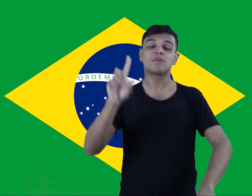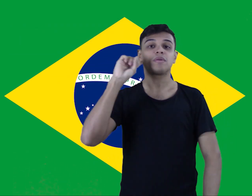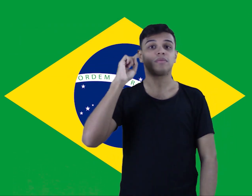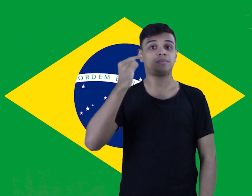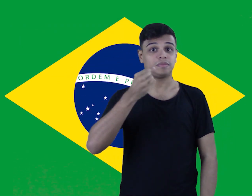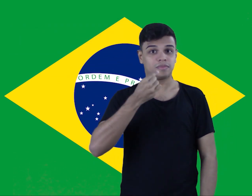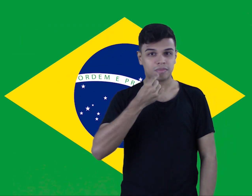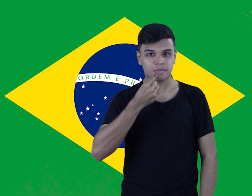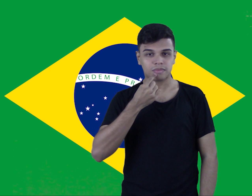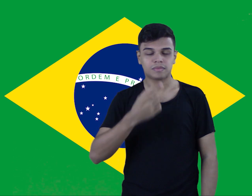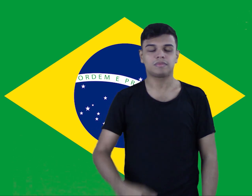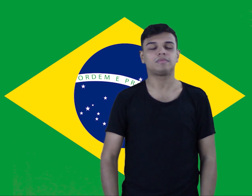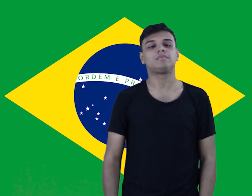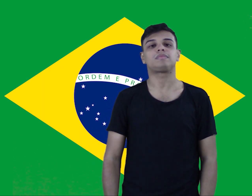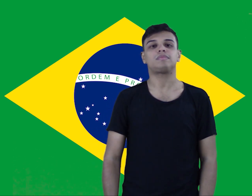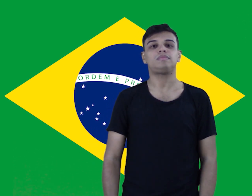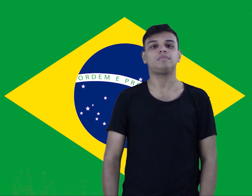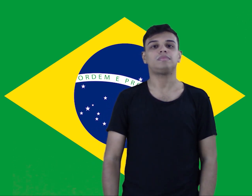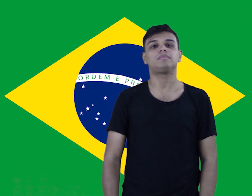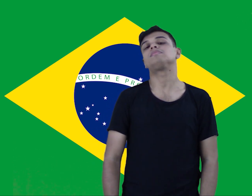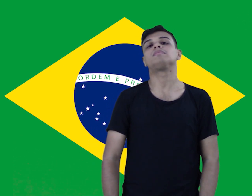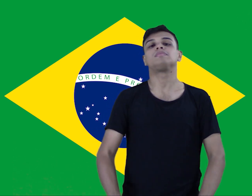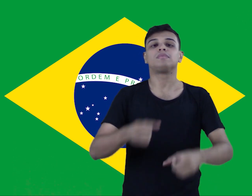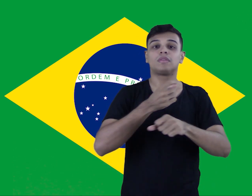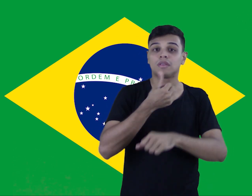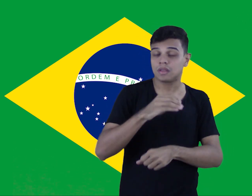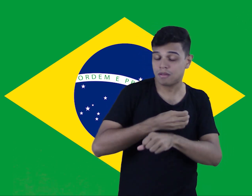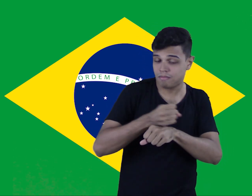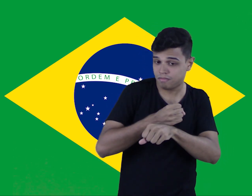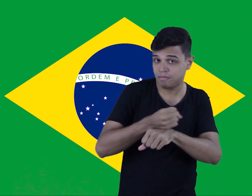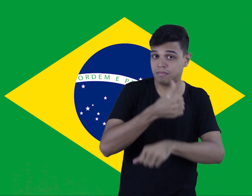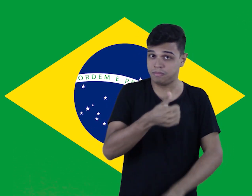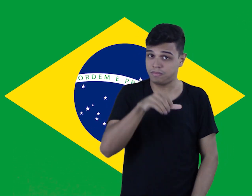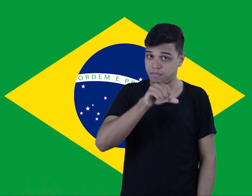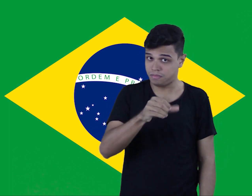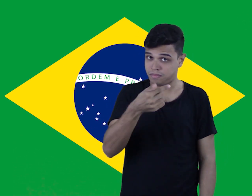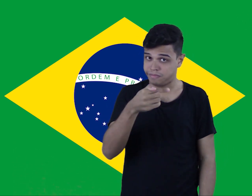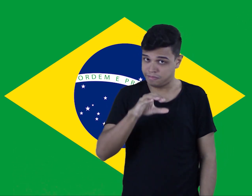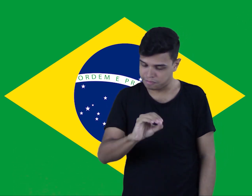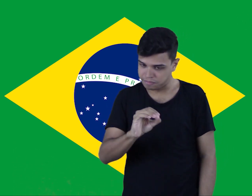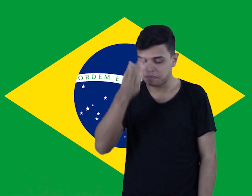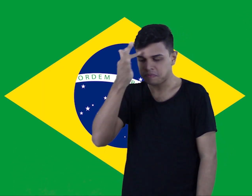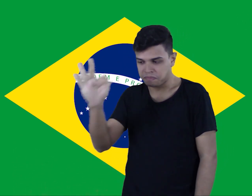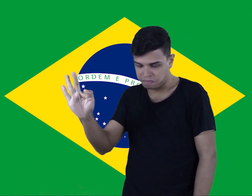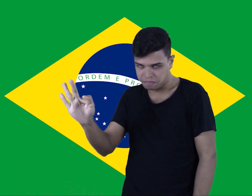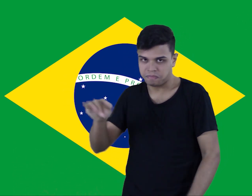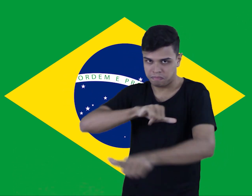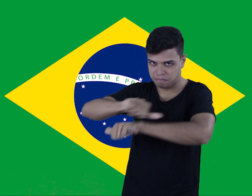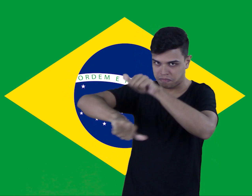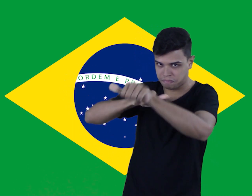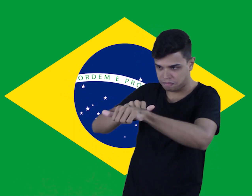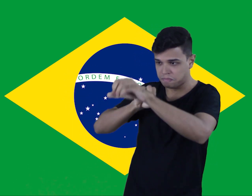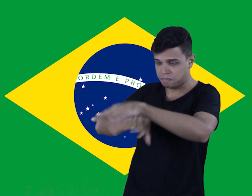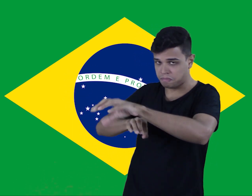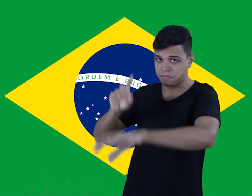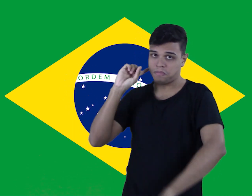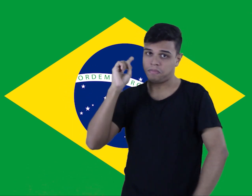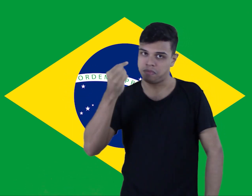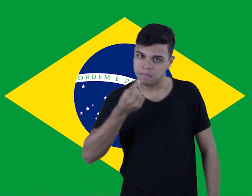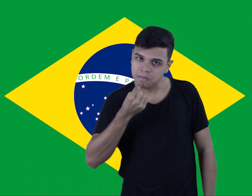de Surdos. A partir da década de 1970, com a mudança da filosofia acerca da educação de surdos,